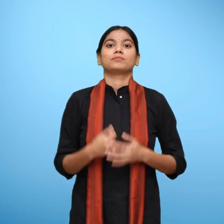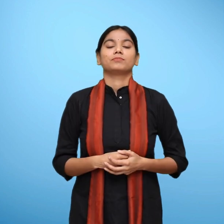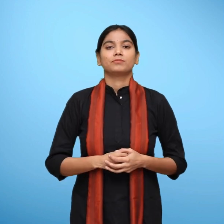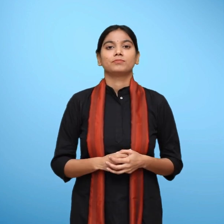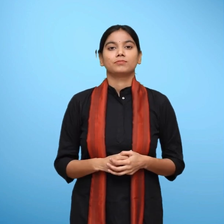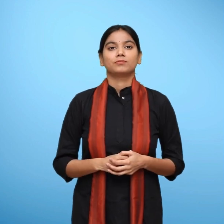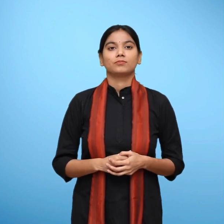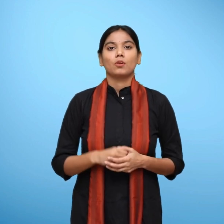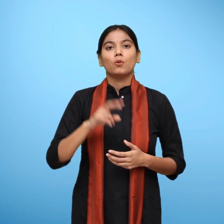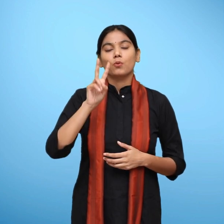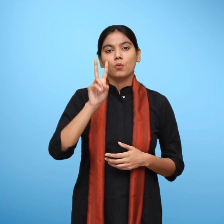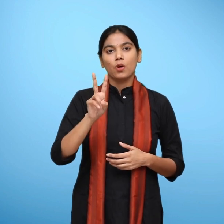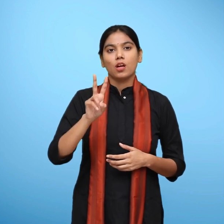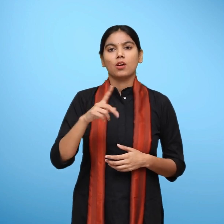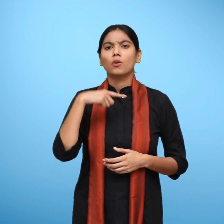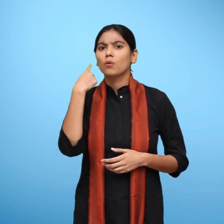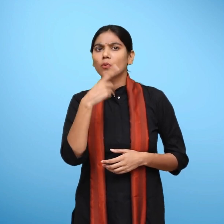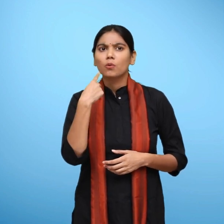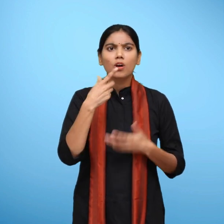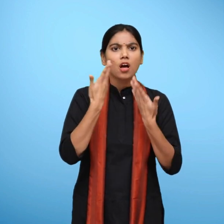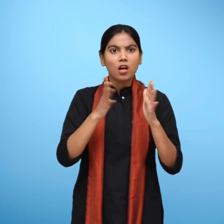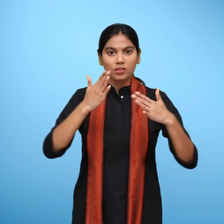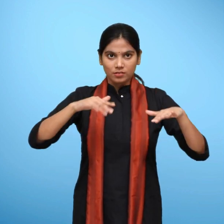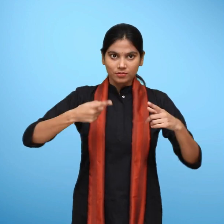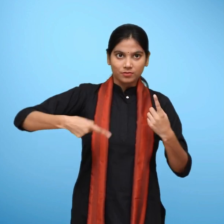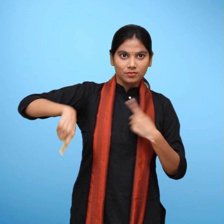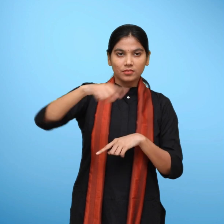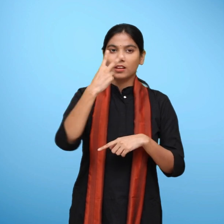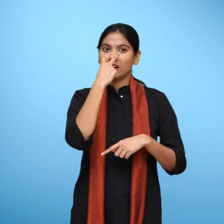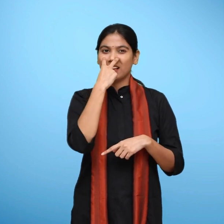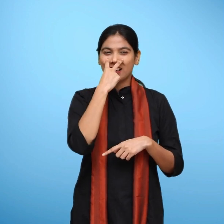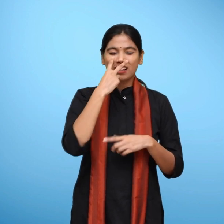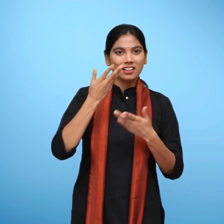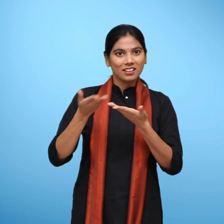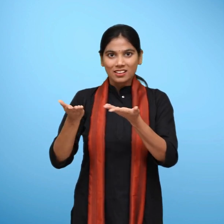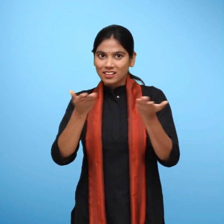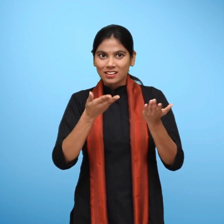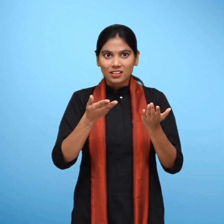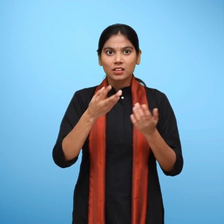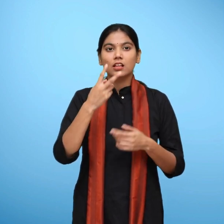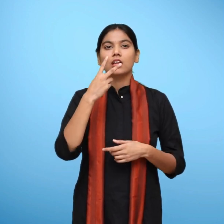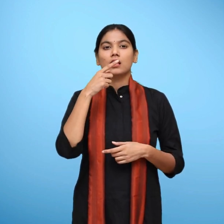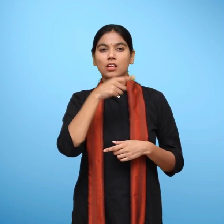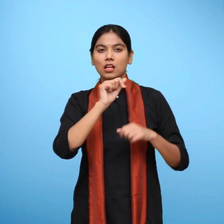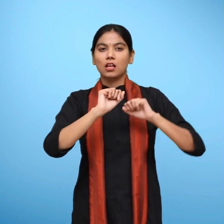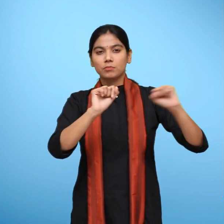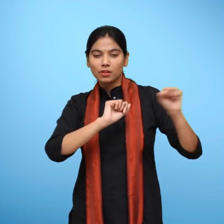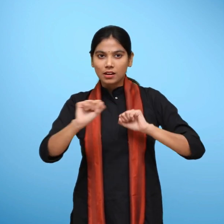करवाएं दो जो बच्चे देख नहीं पाते हैं उन्हें अपनी ब्रेल स्लेट की सहायता से